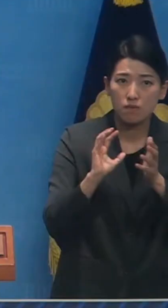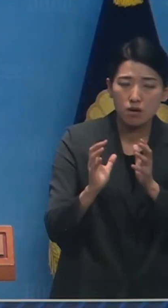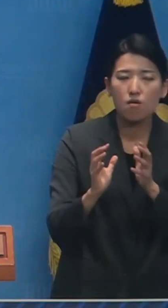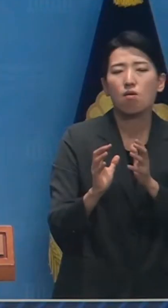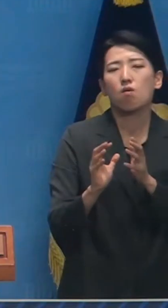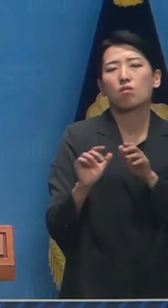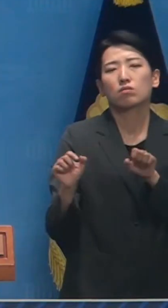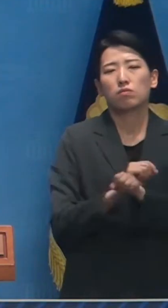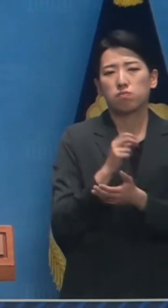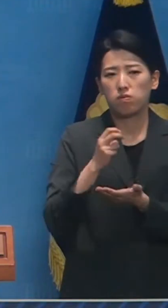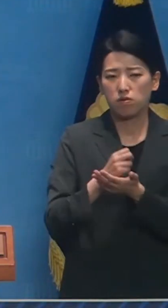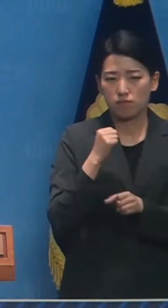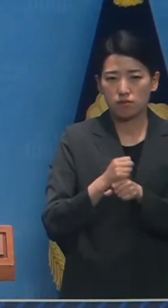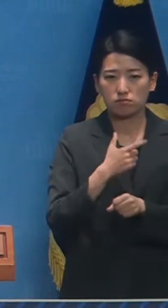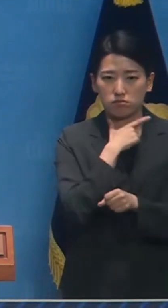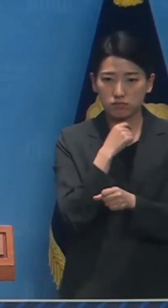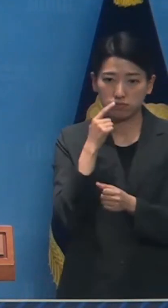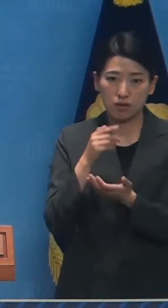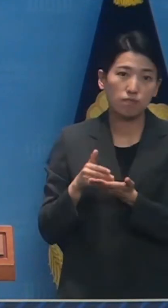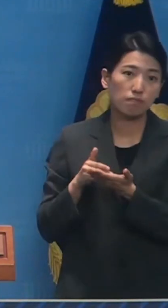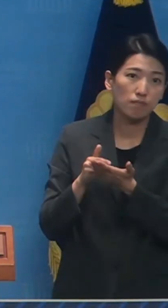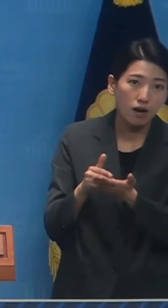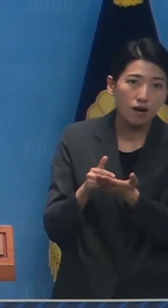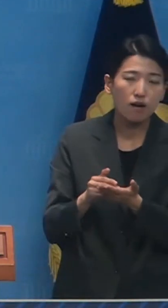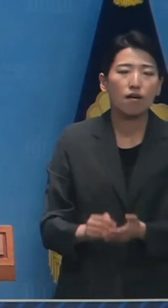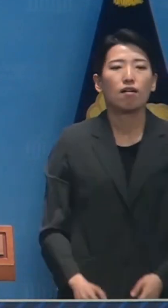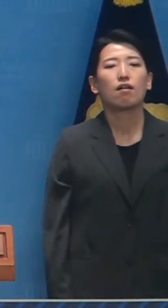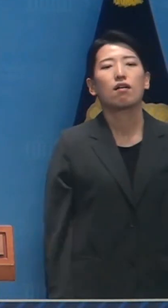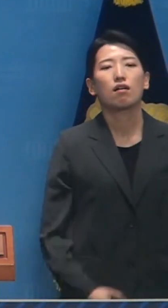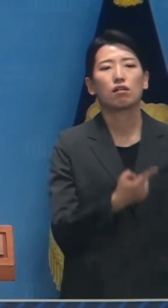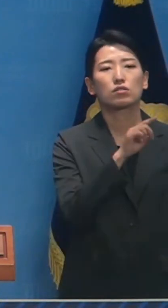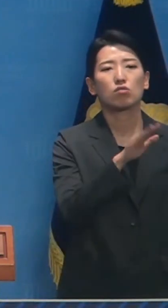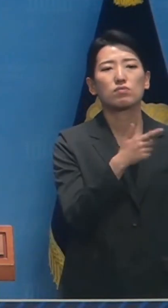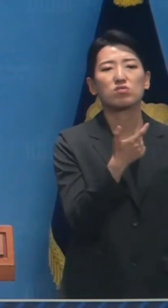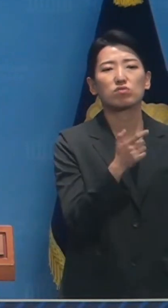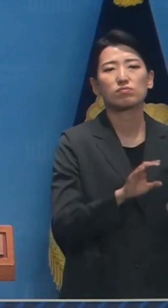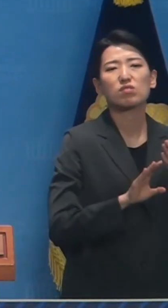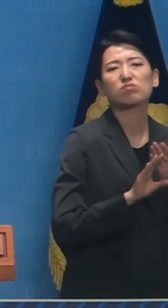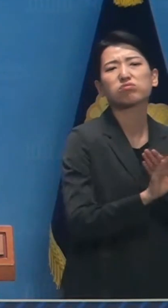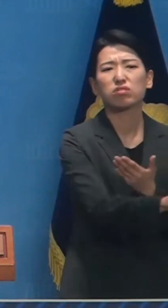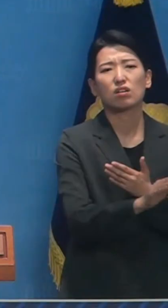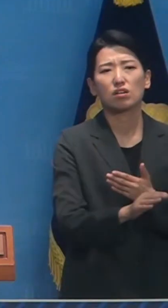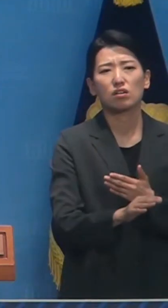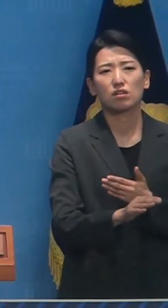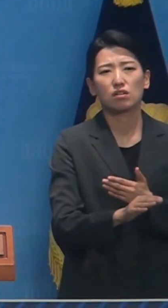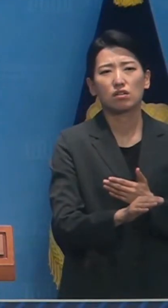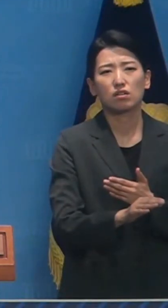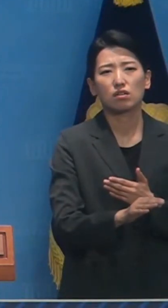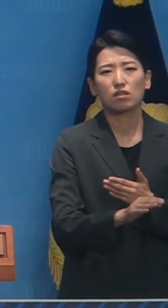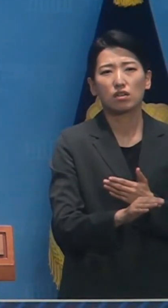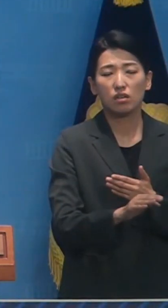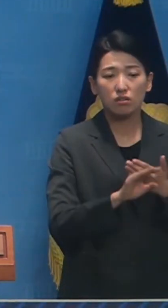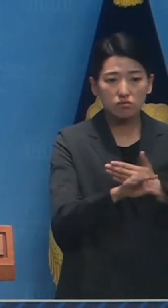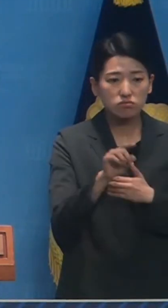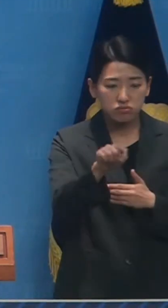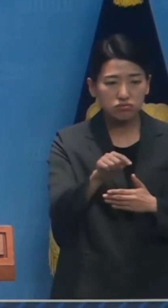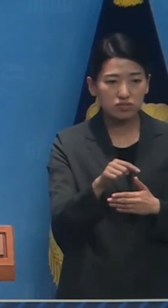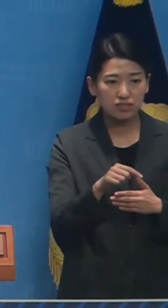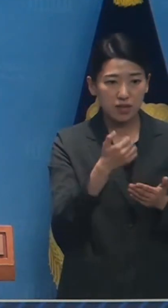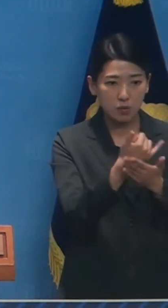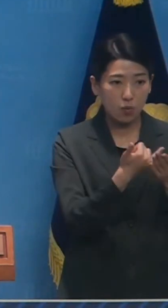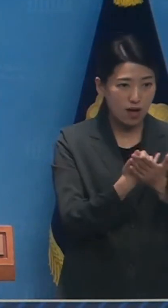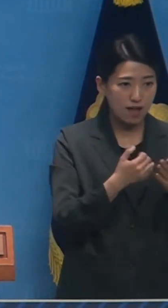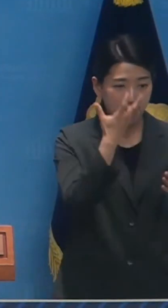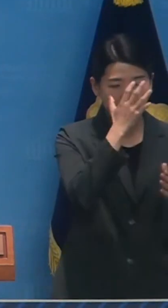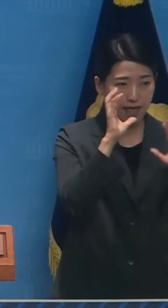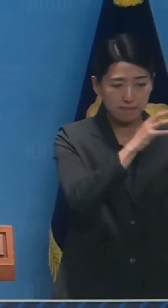특별법 제정법을 입법하여 그동안 60년대 이후로부터 위헌 70년 동안의 유기 수용시설 피해